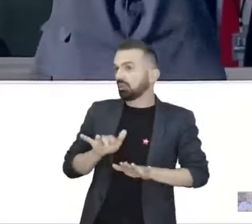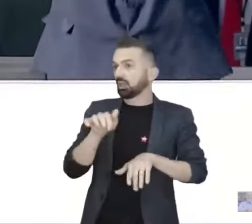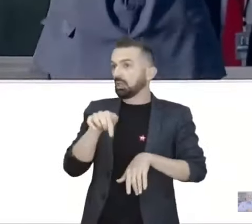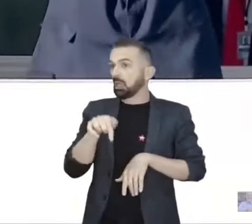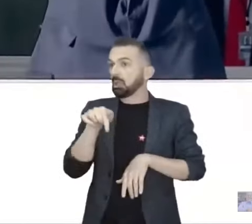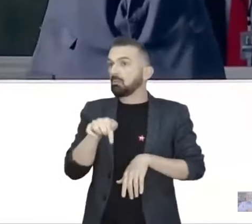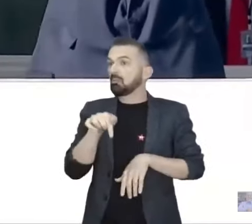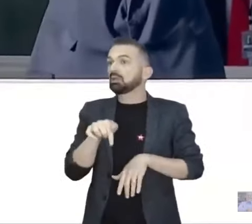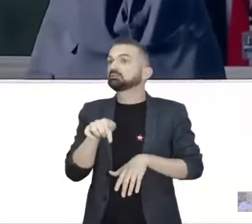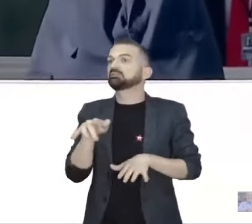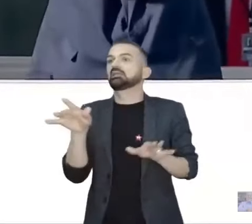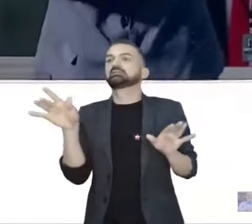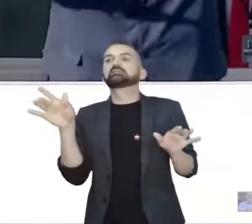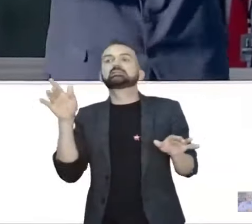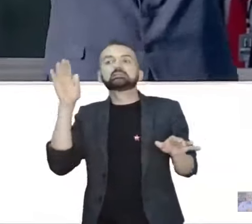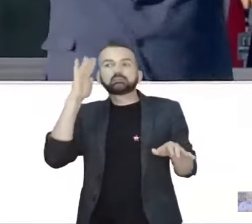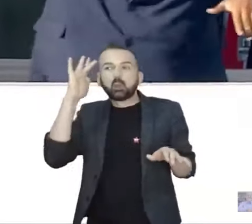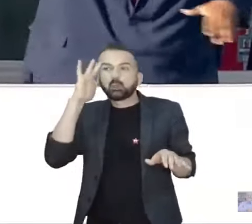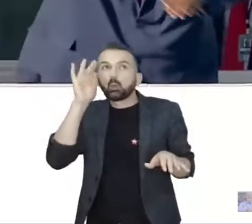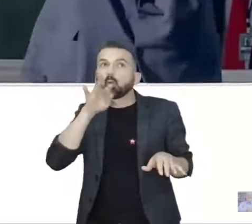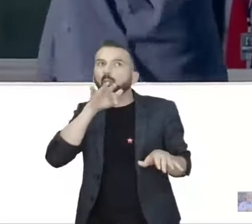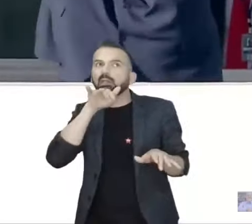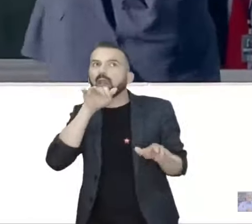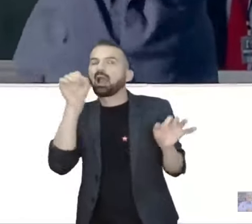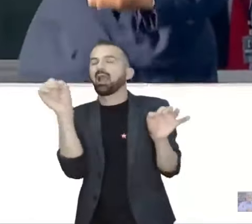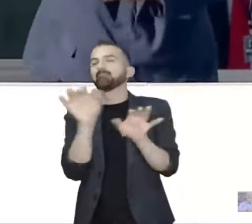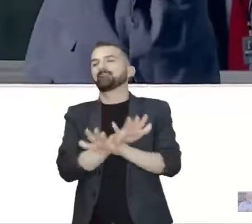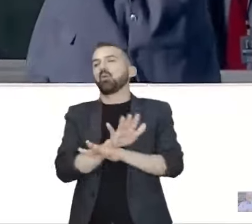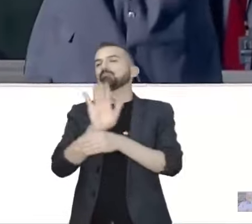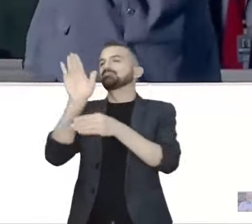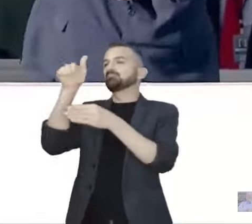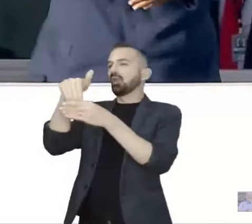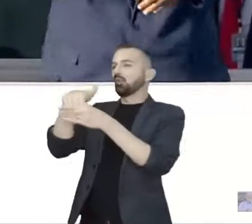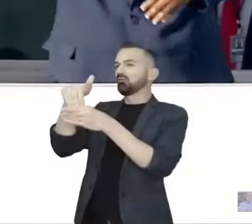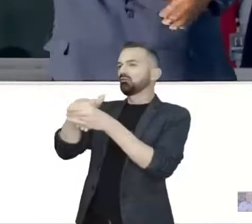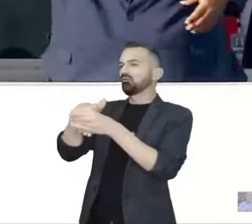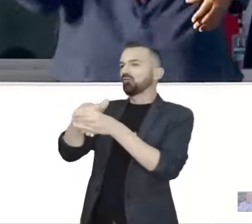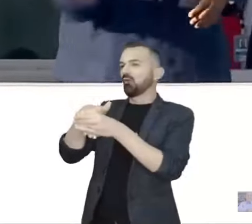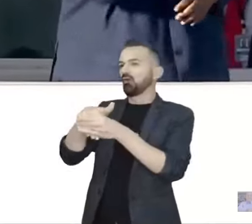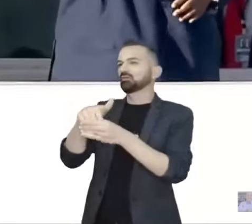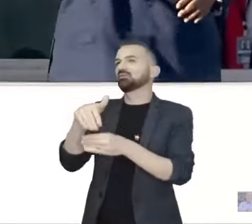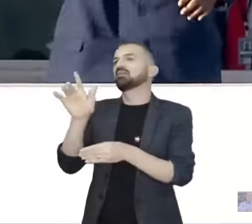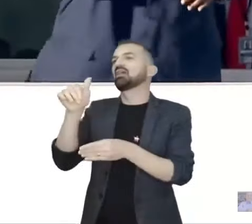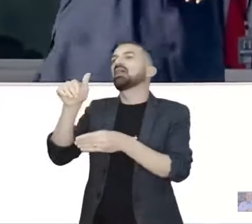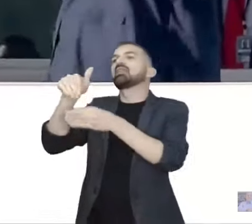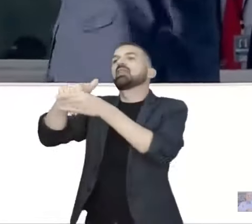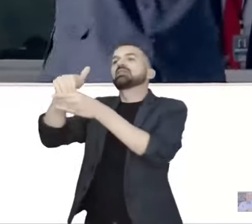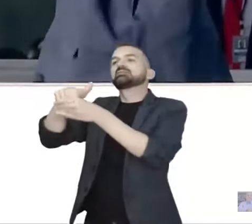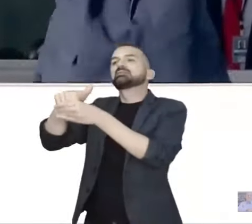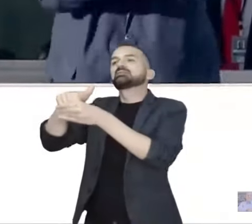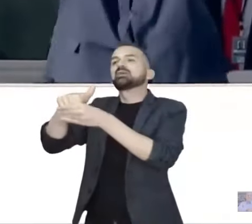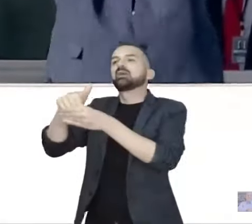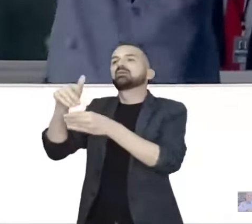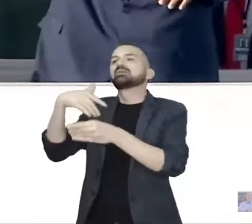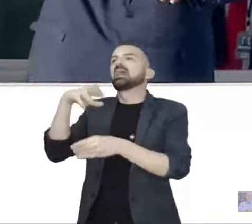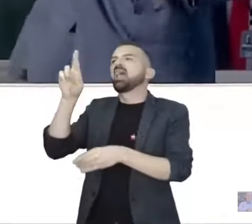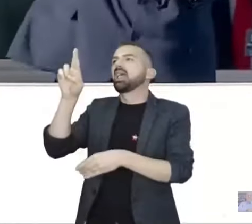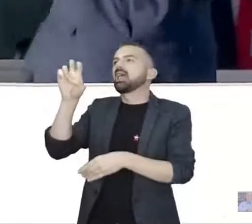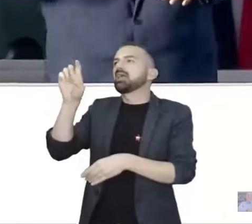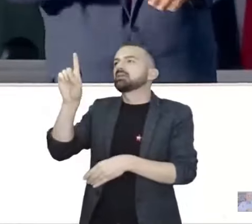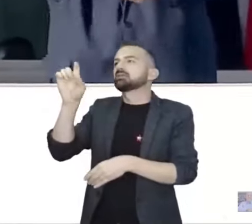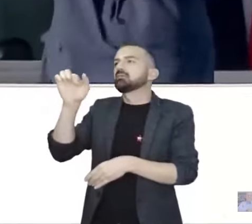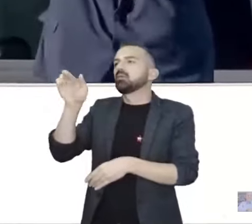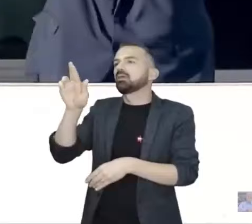ao fim pelo voto soberano, na eleição mais importante desde a redemocratização do país.